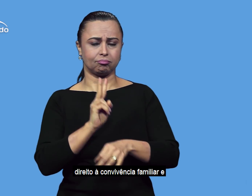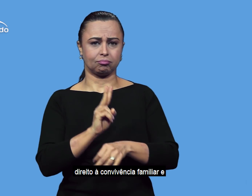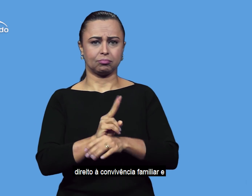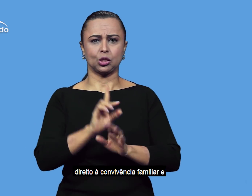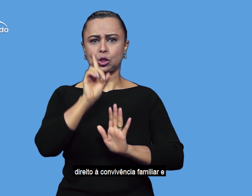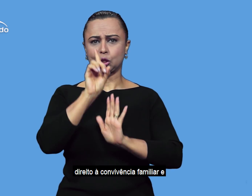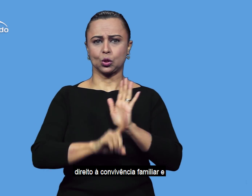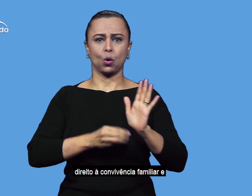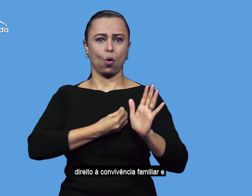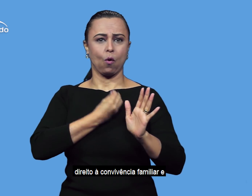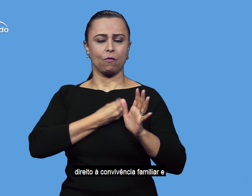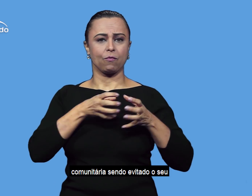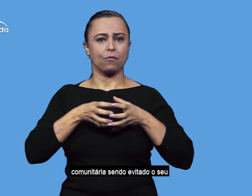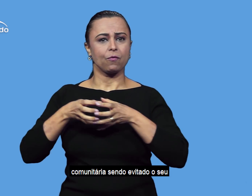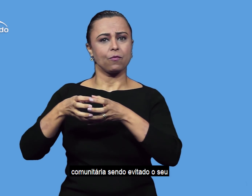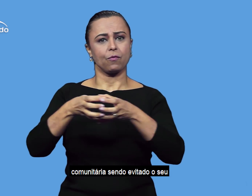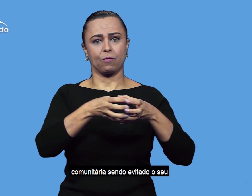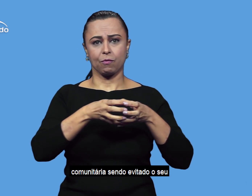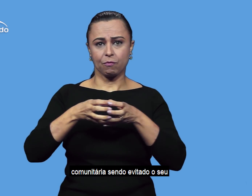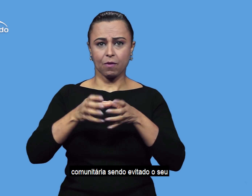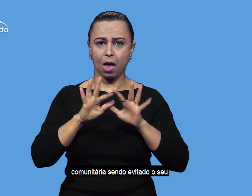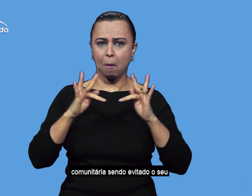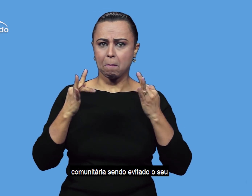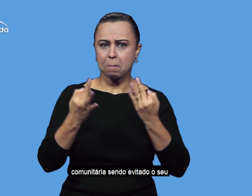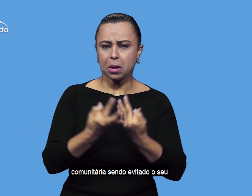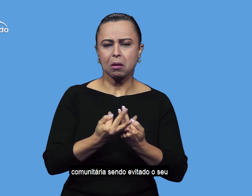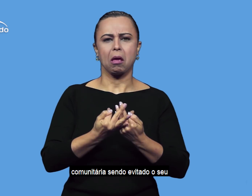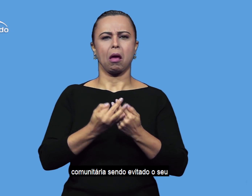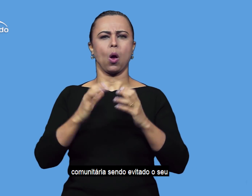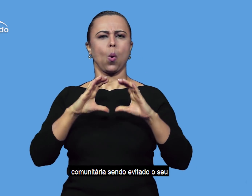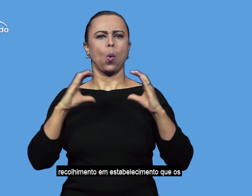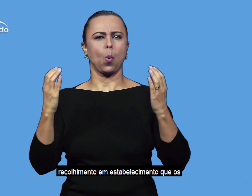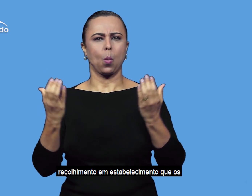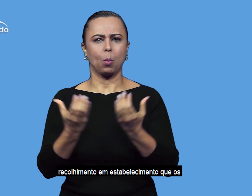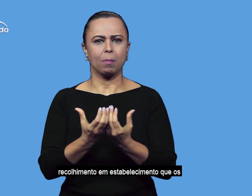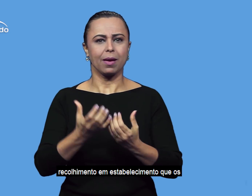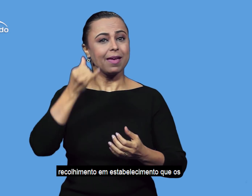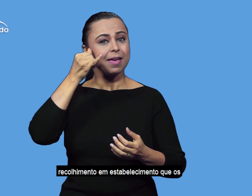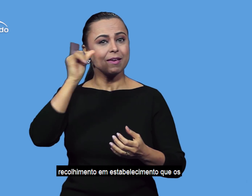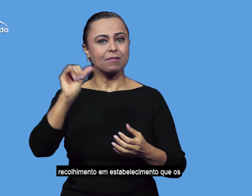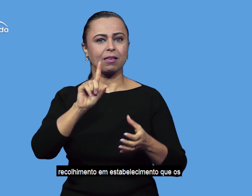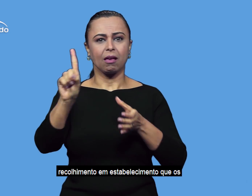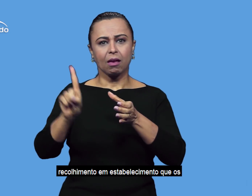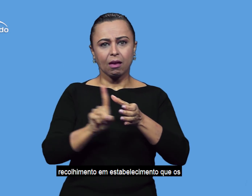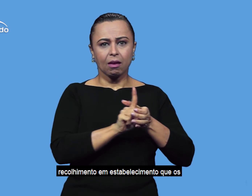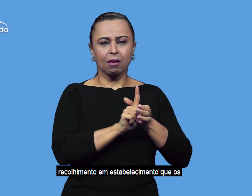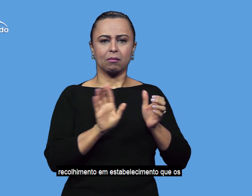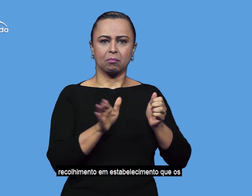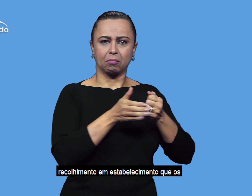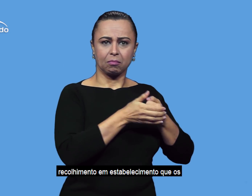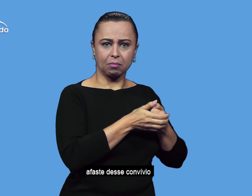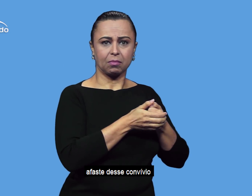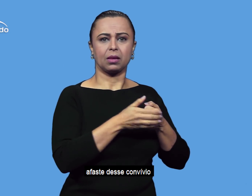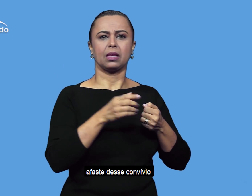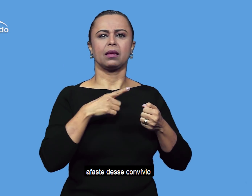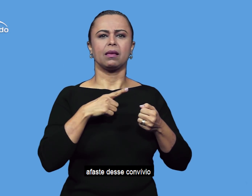familiar e comunitária sendo evitado seu recolhimento em estabelecimento que os afaste desse